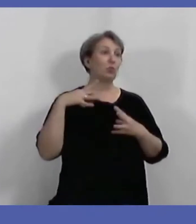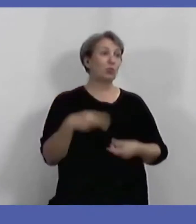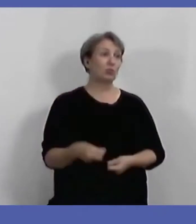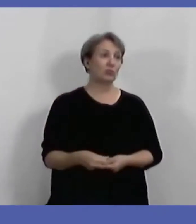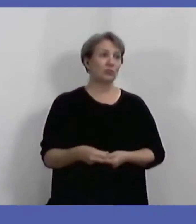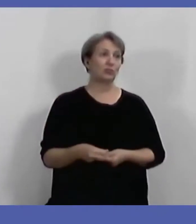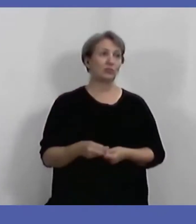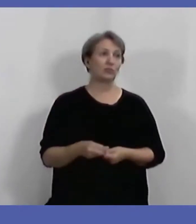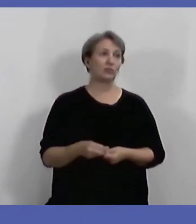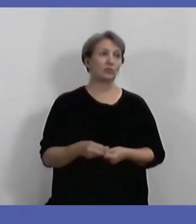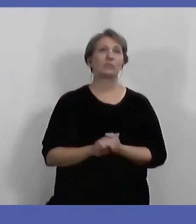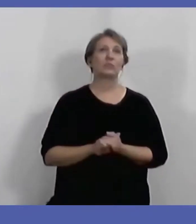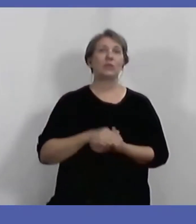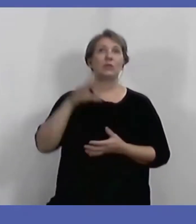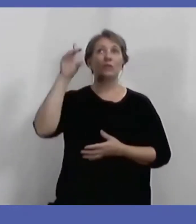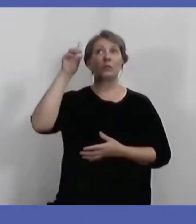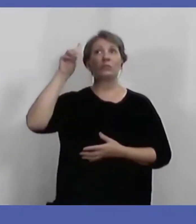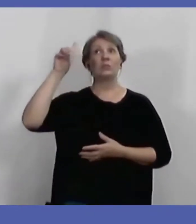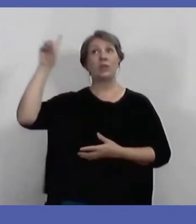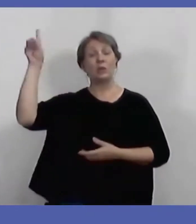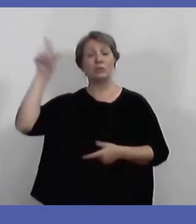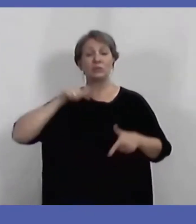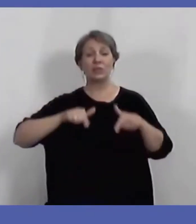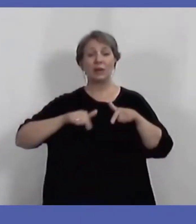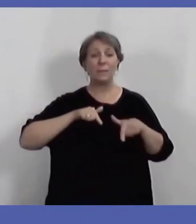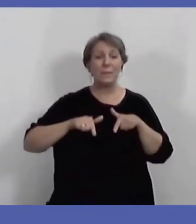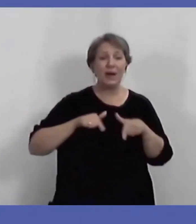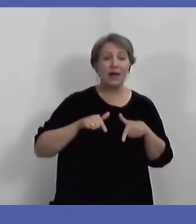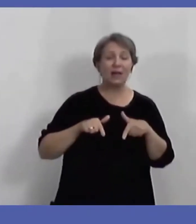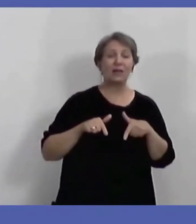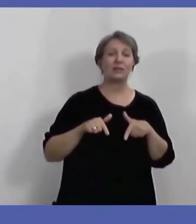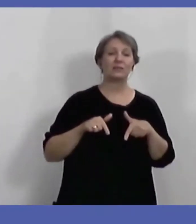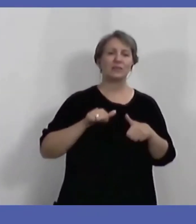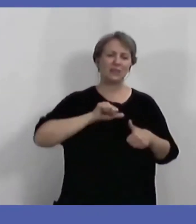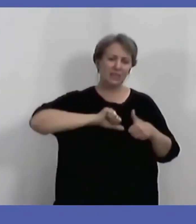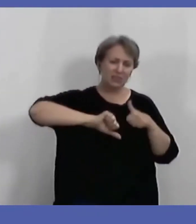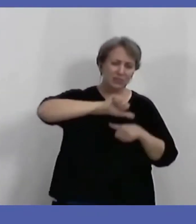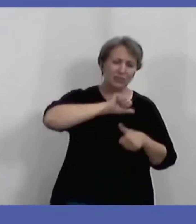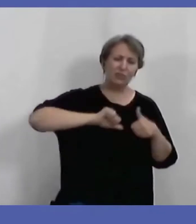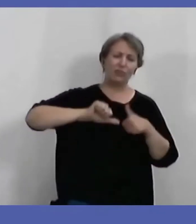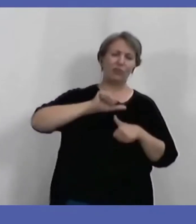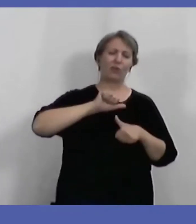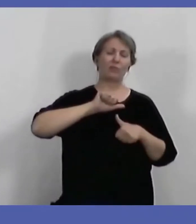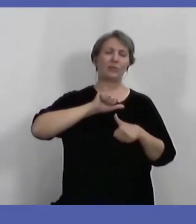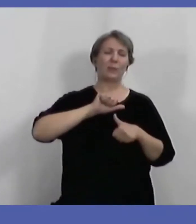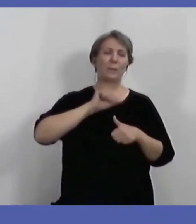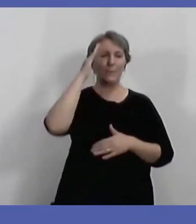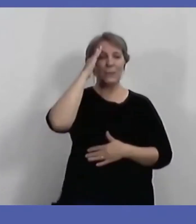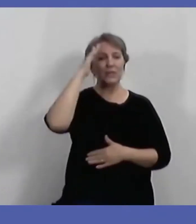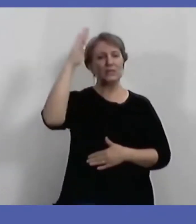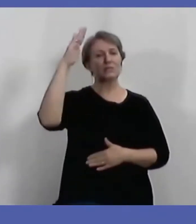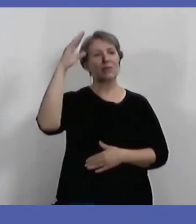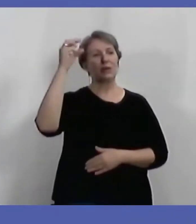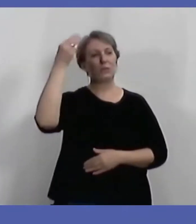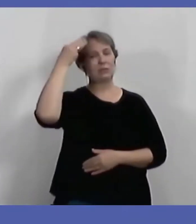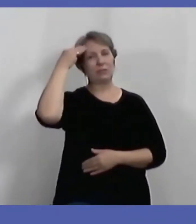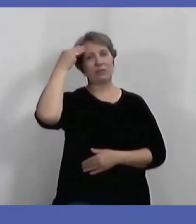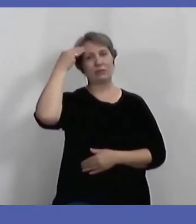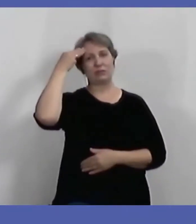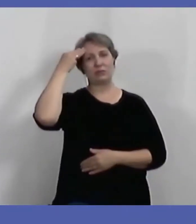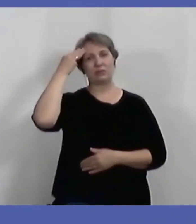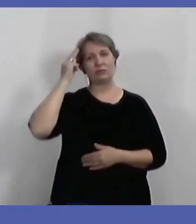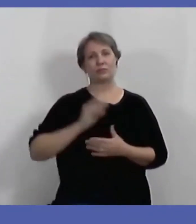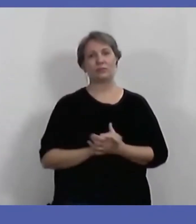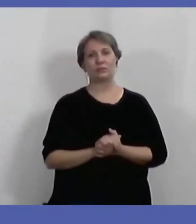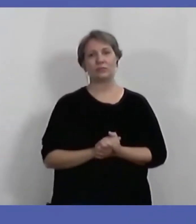mais na nossa alma, amém? Principalmente na nossa mente. O que nós temos que fazer? Colocar